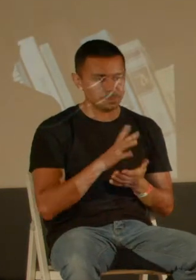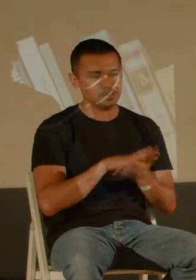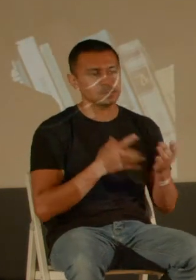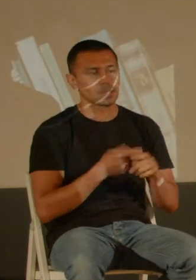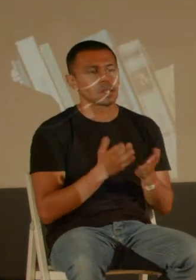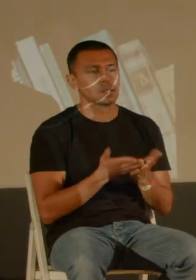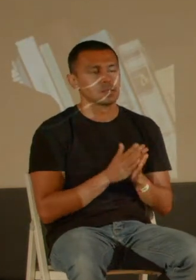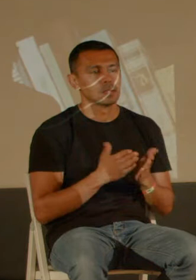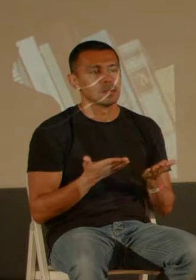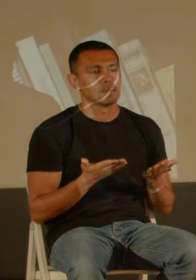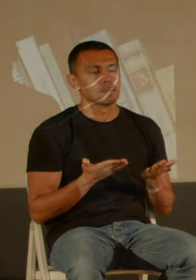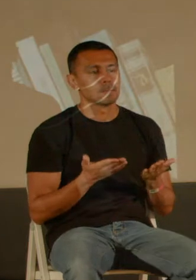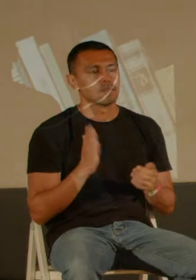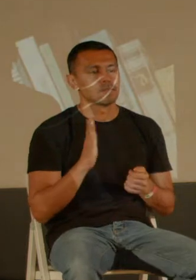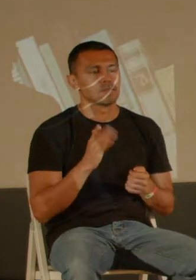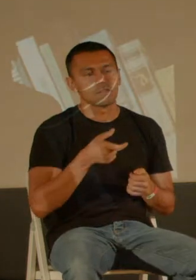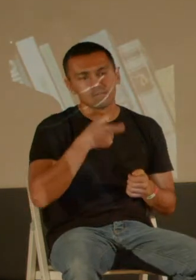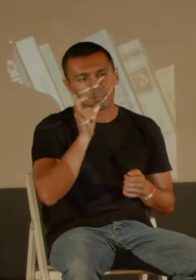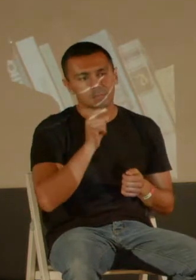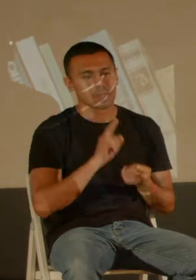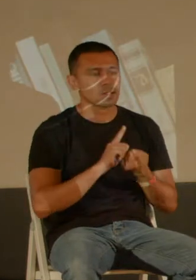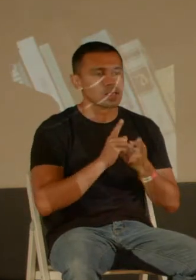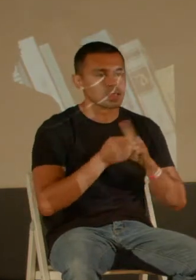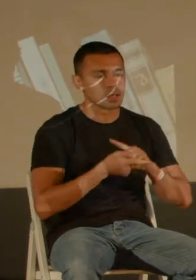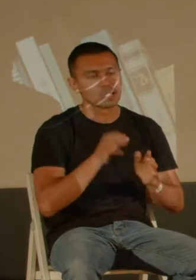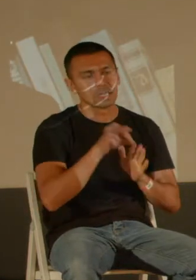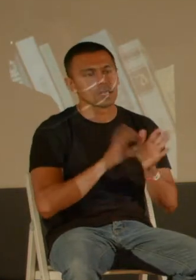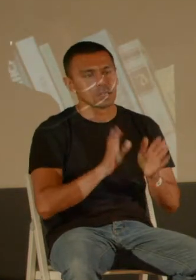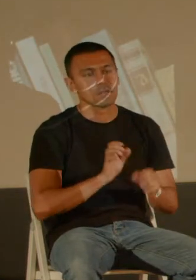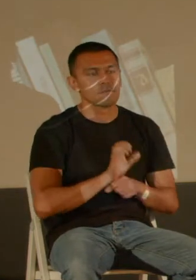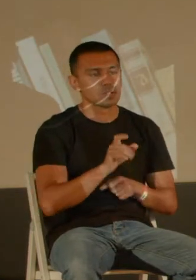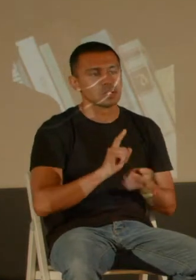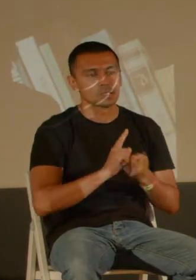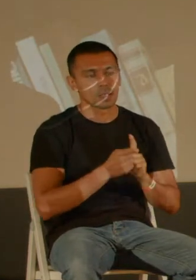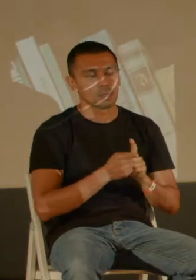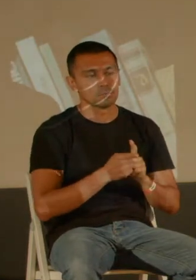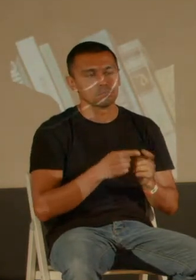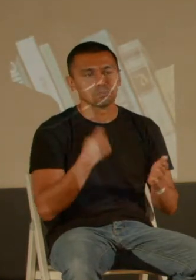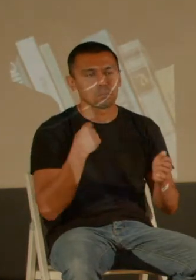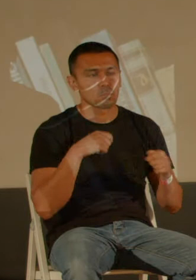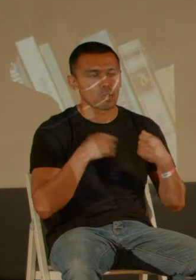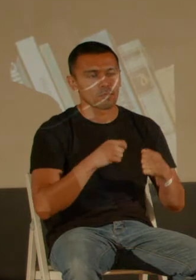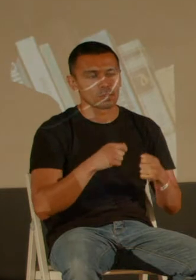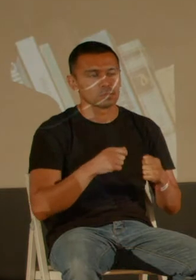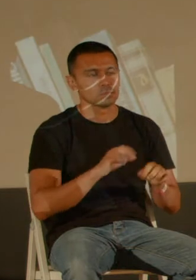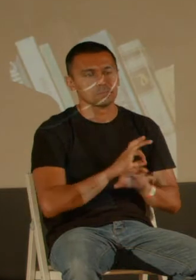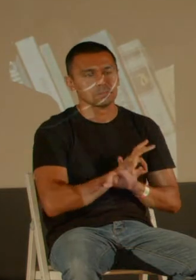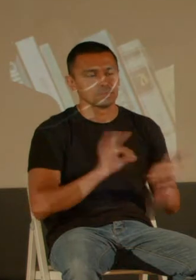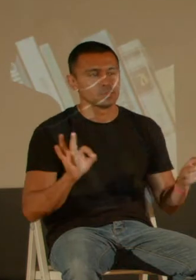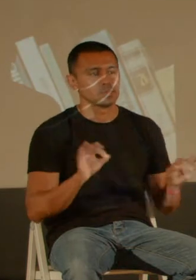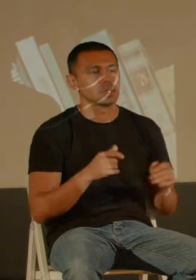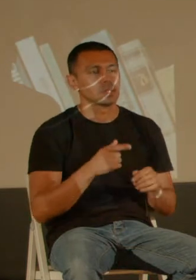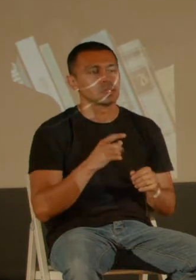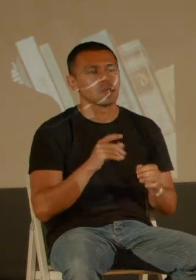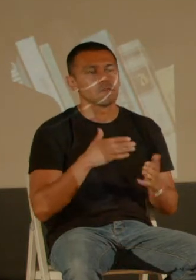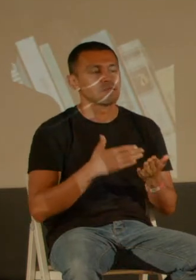Далі, ця книжка «Випивка» стала, зразу тільки вийшла, стала бестселером і за версією критиків New York Times,